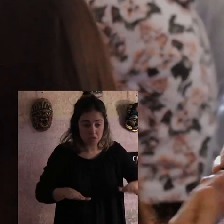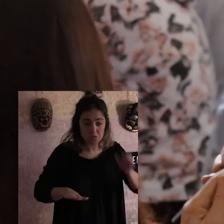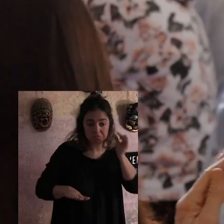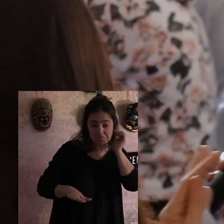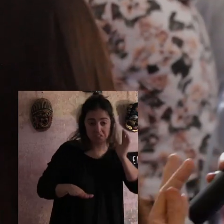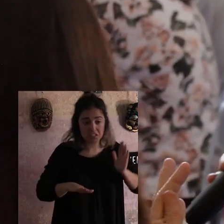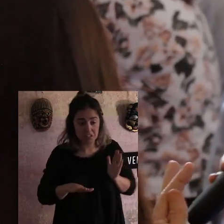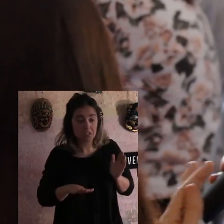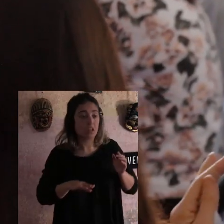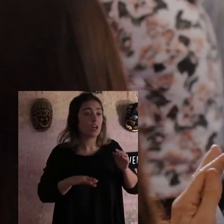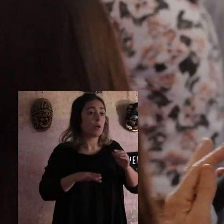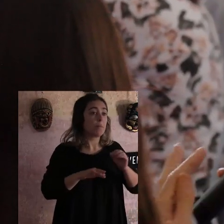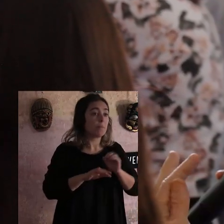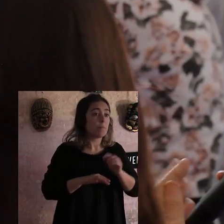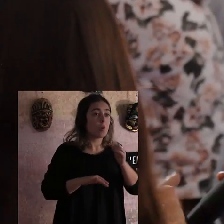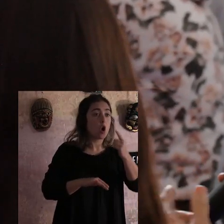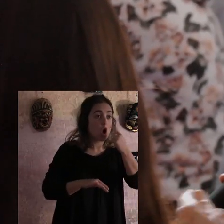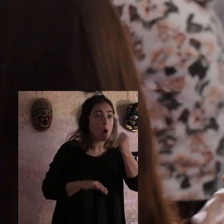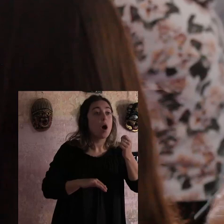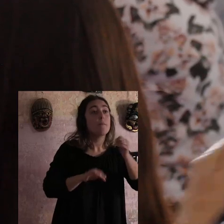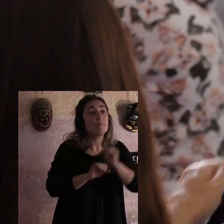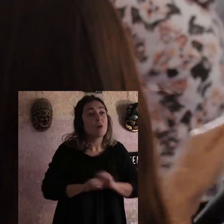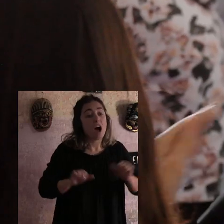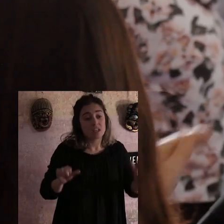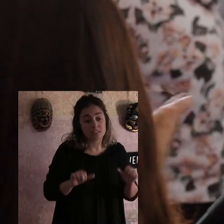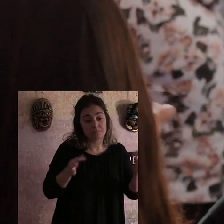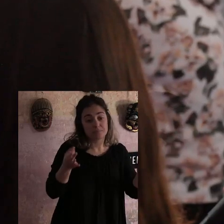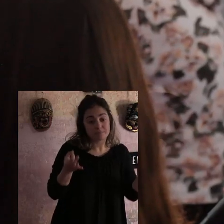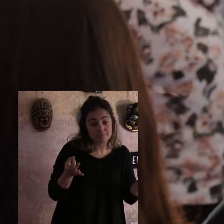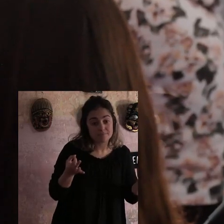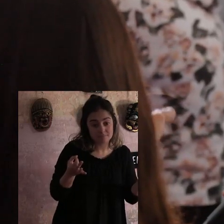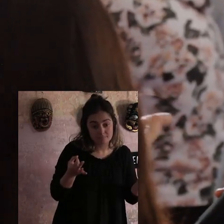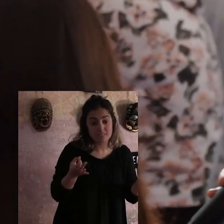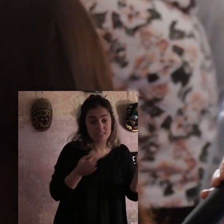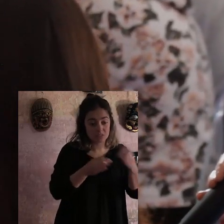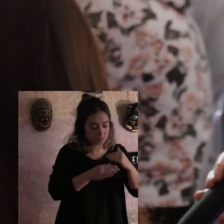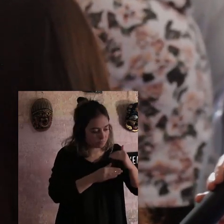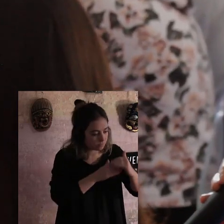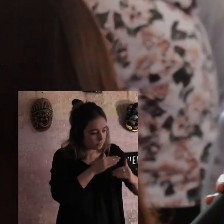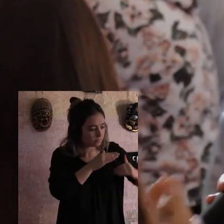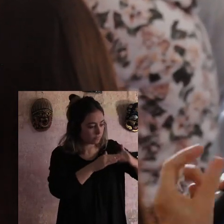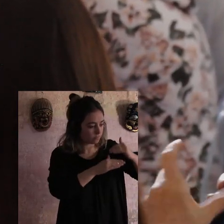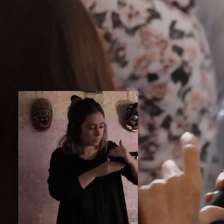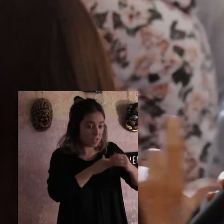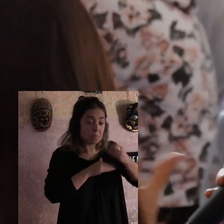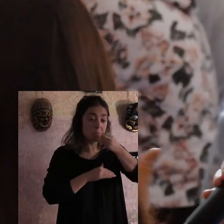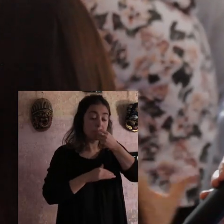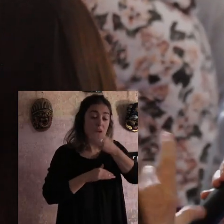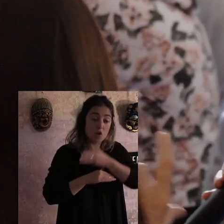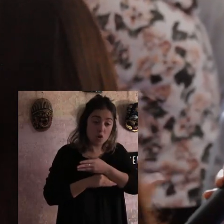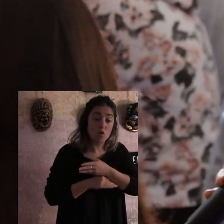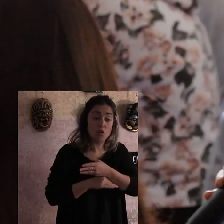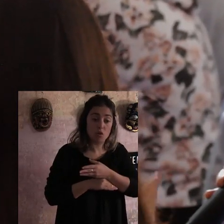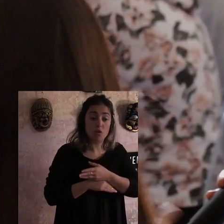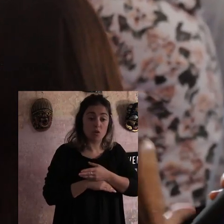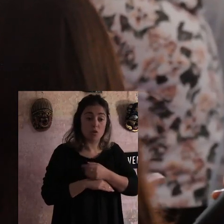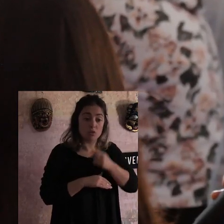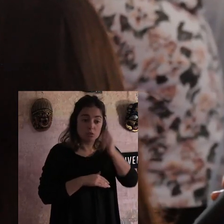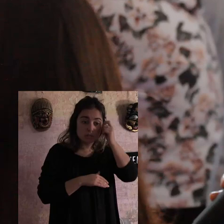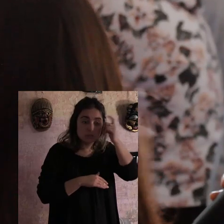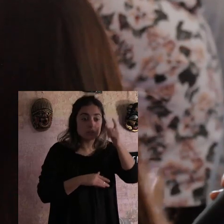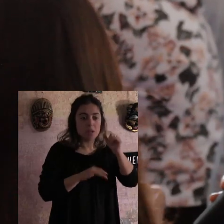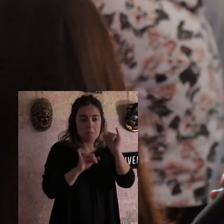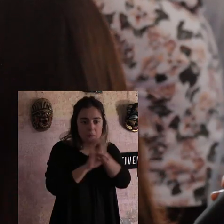niñas una meditación, un rato de meditación, y esos han desarrollado en estos chiquilines una capacidad de paz,